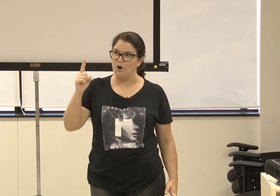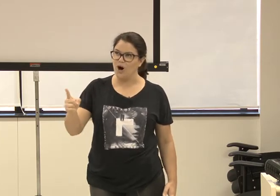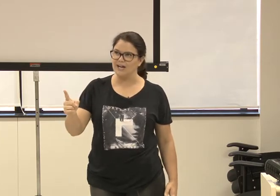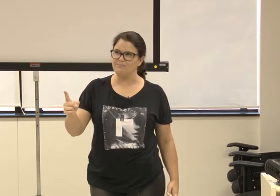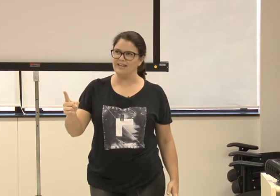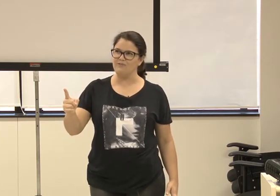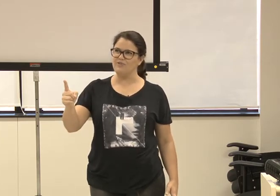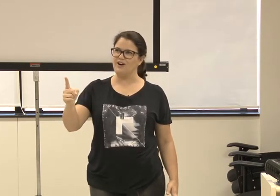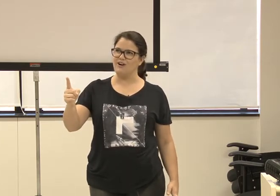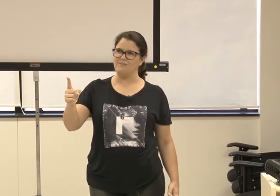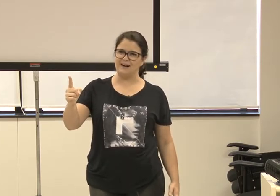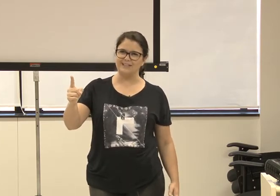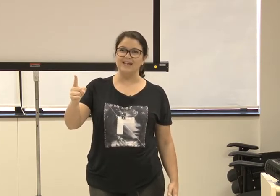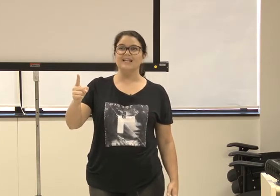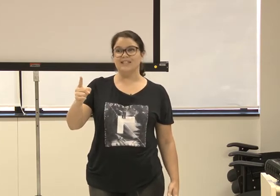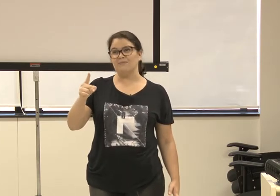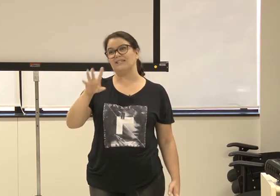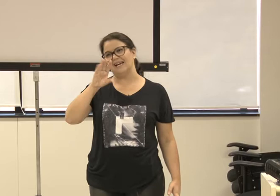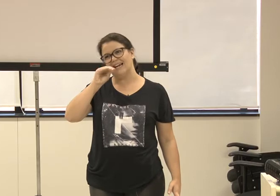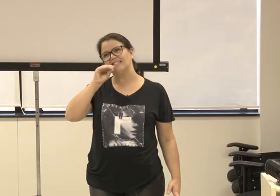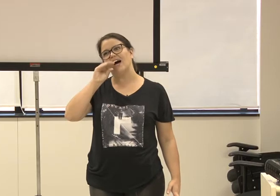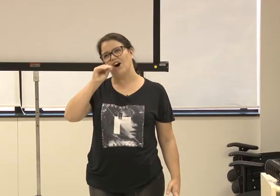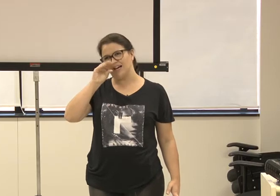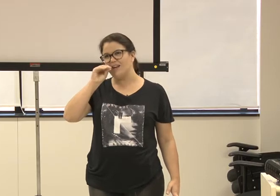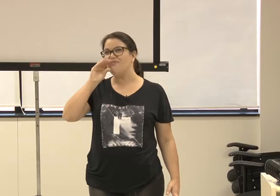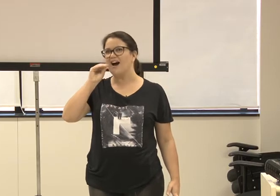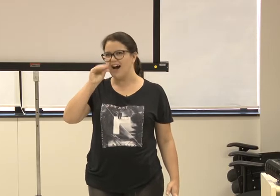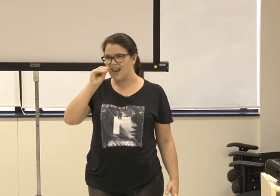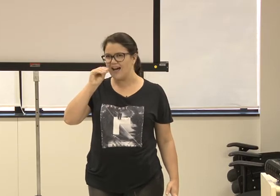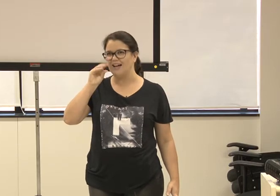Boca, porque não fui eu a culpada. Não, mas aí nessa hora ele fala.